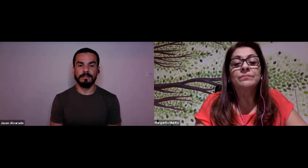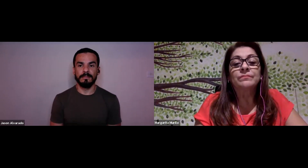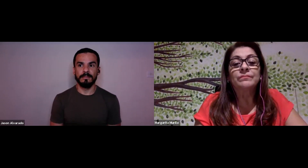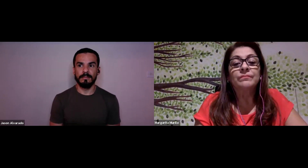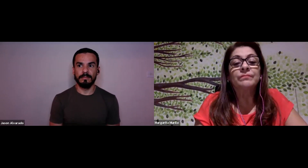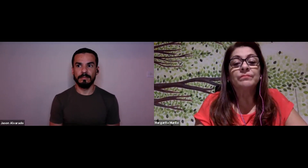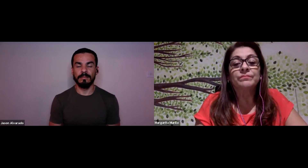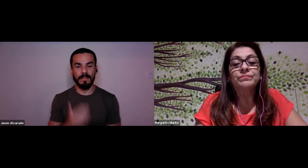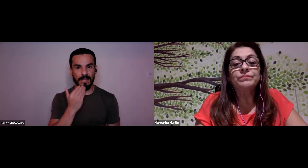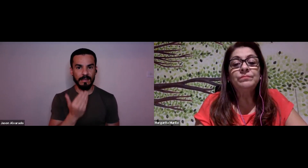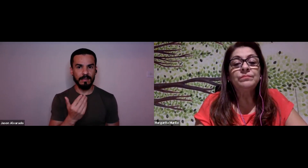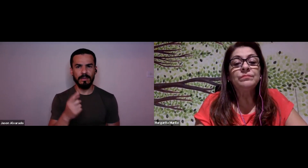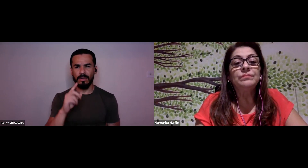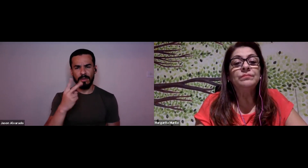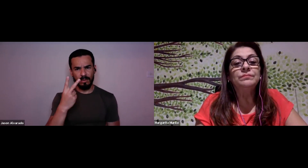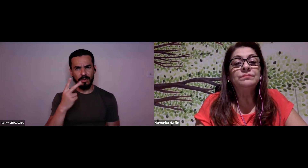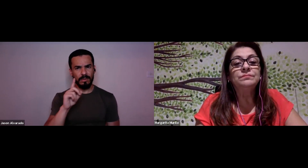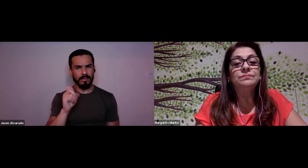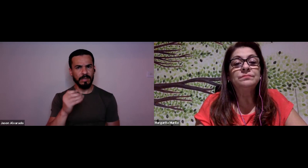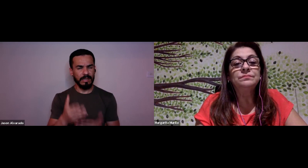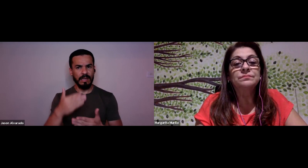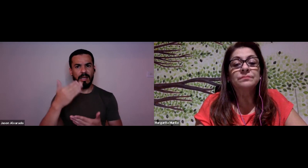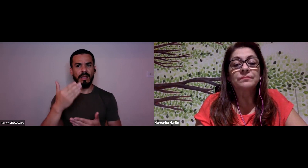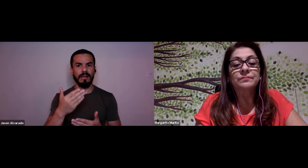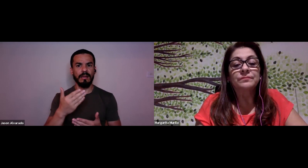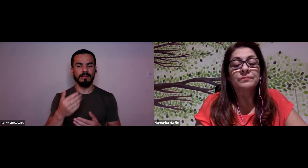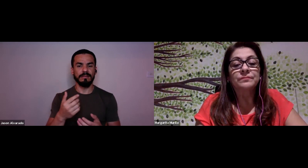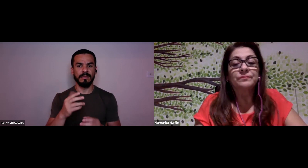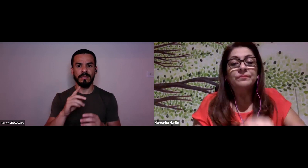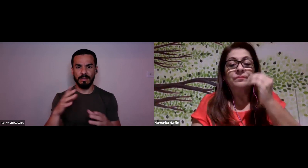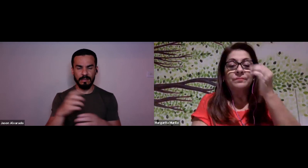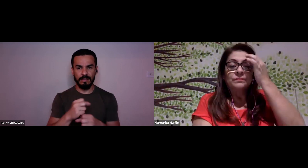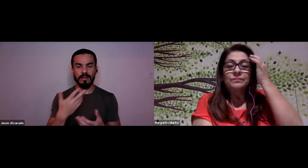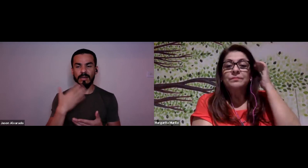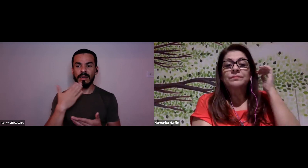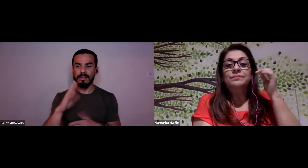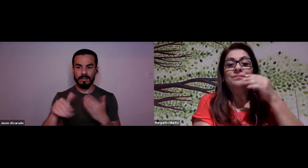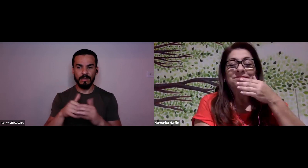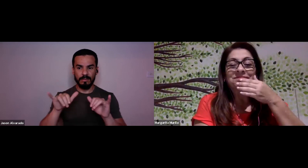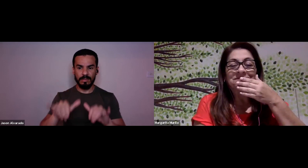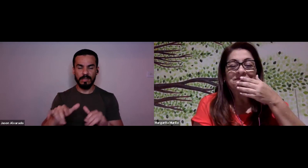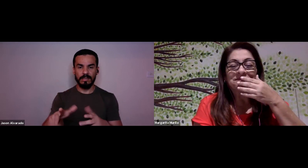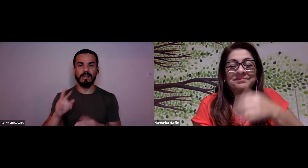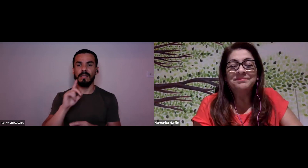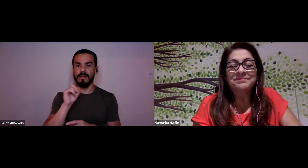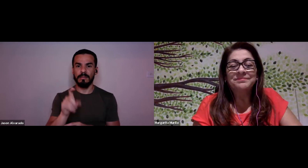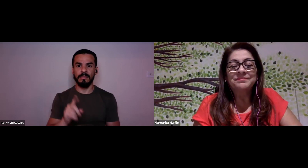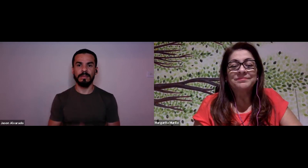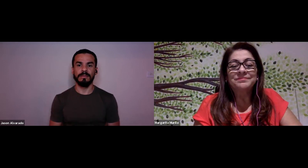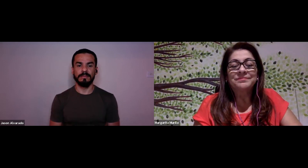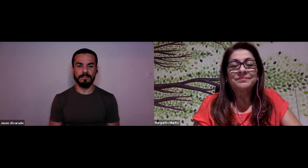Gracias Nos quedan un par de preguntas antes de concluir más bien gracias a todas y a todos por permanecer en esta sesión de preguntas